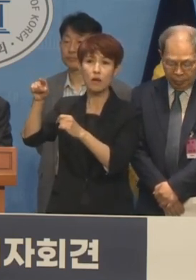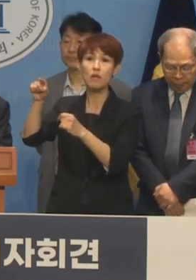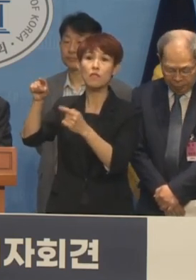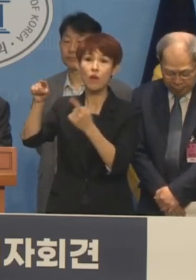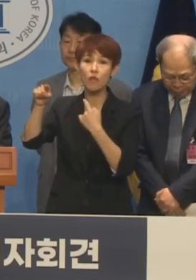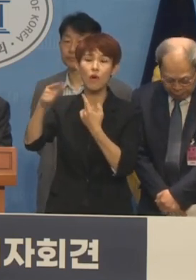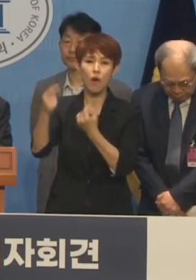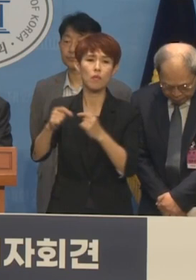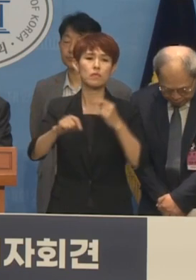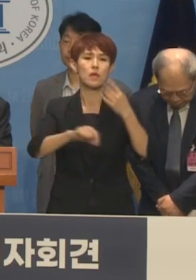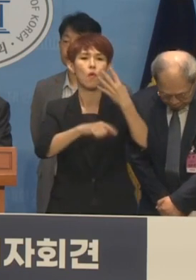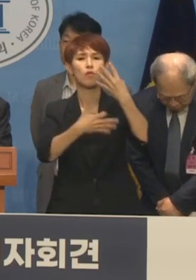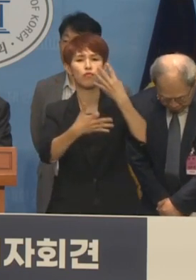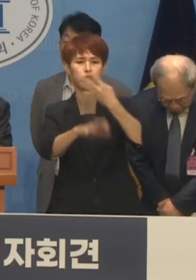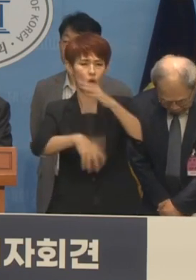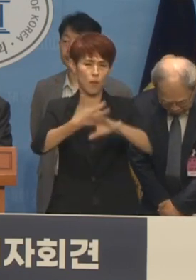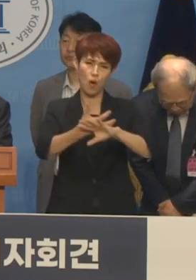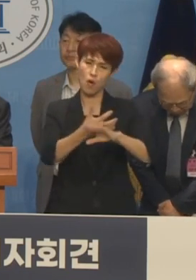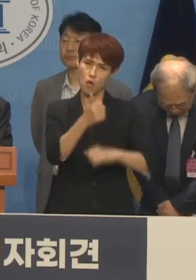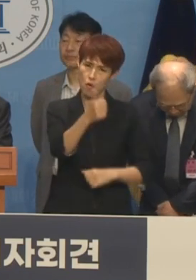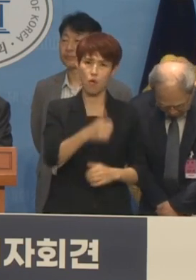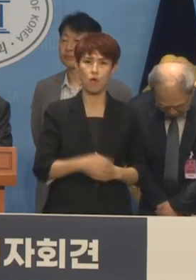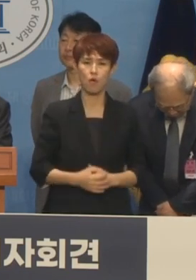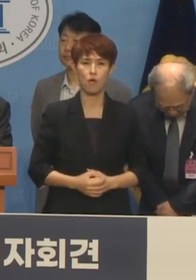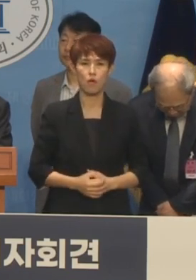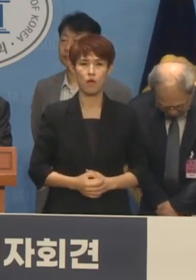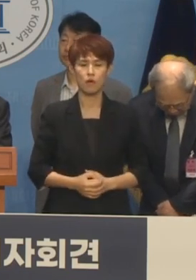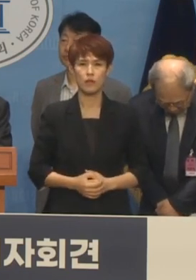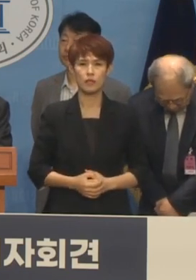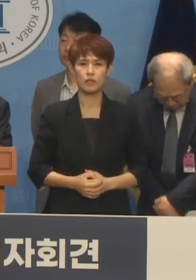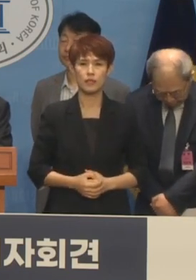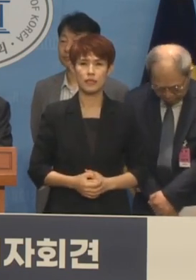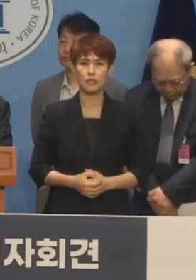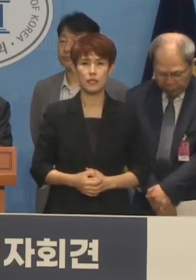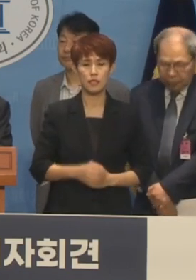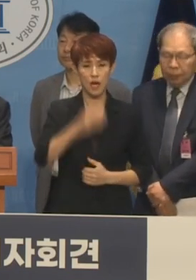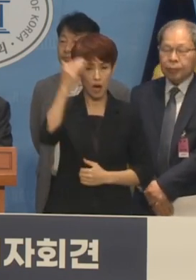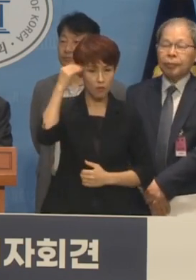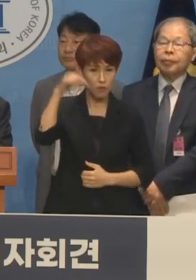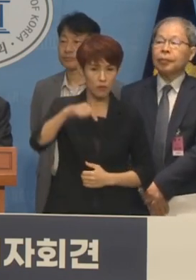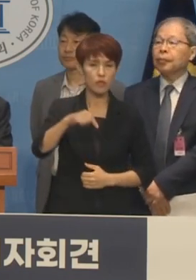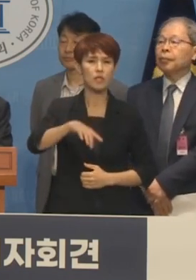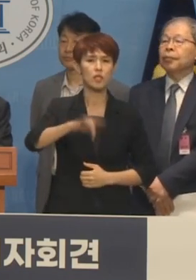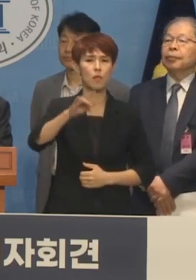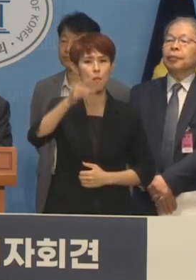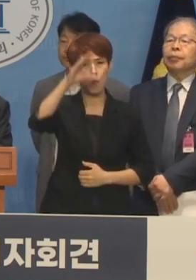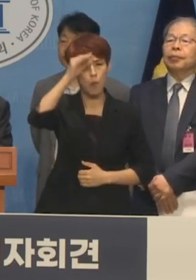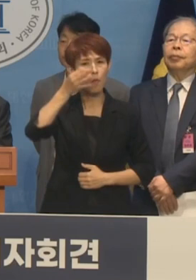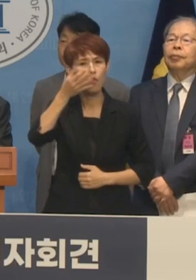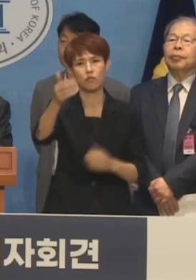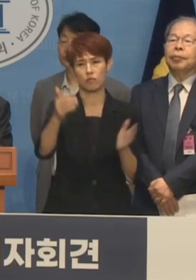운동입니다. 60년대 4월 혁명이 스튜던트 파워의 첫 모범을 보여줬고 그것을 이어서